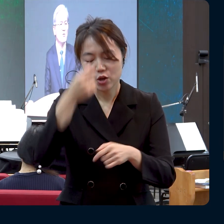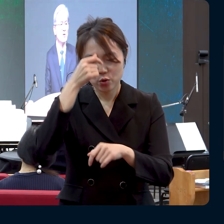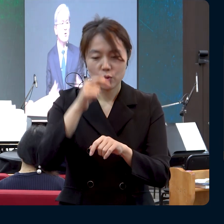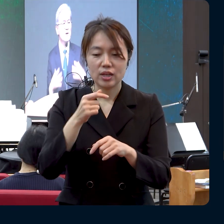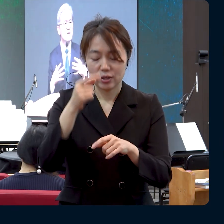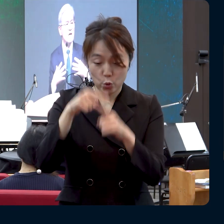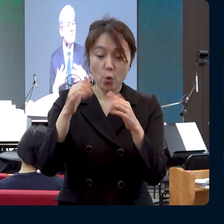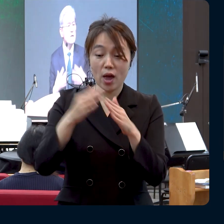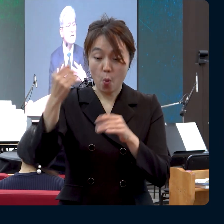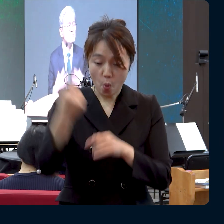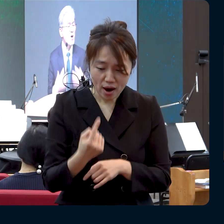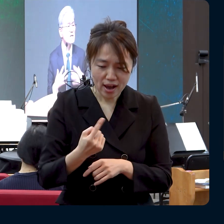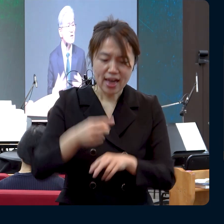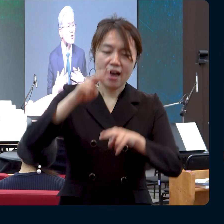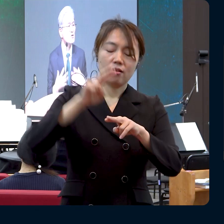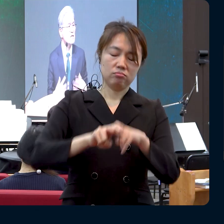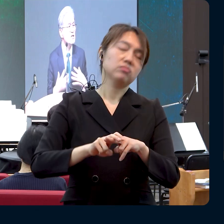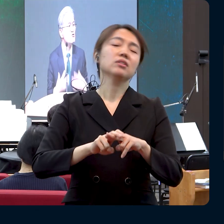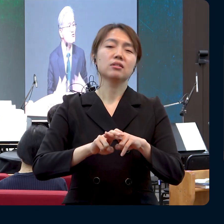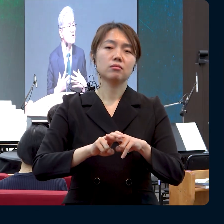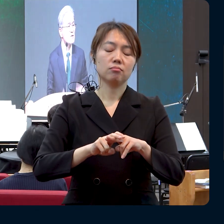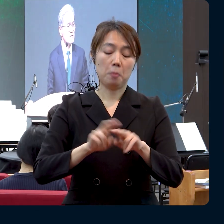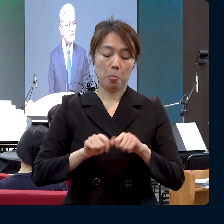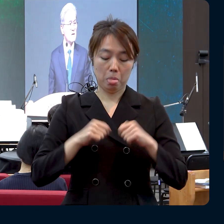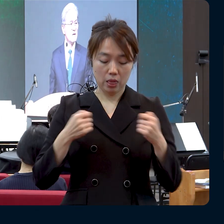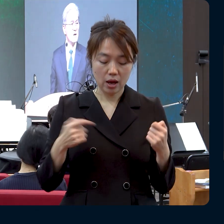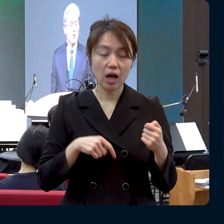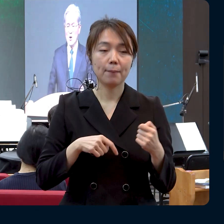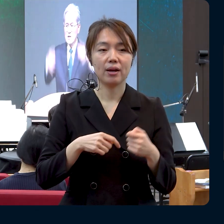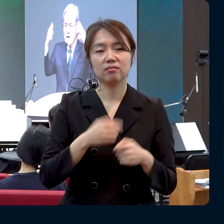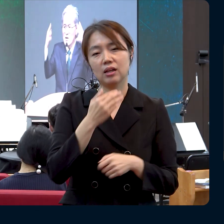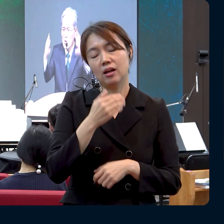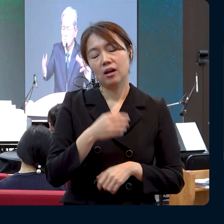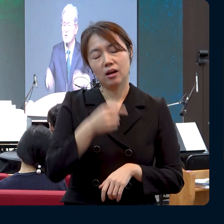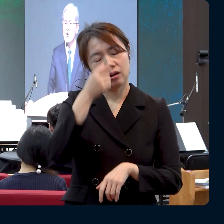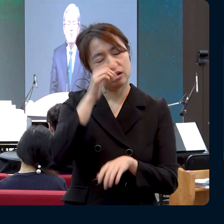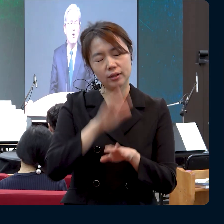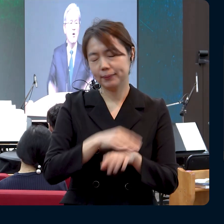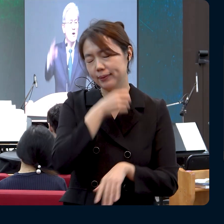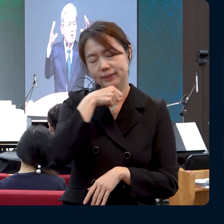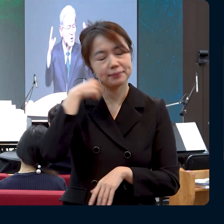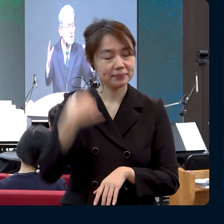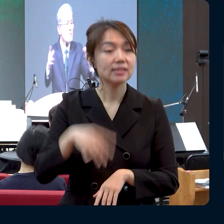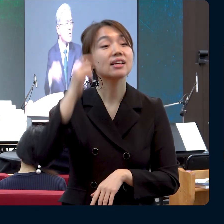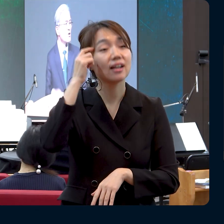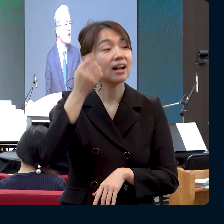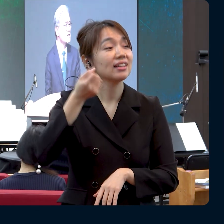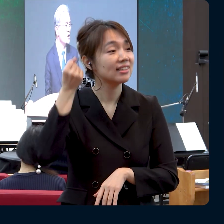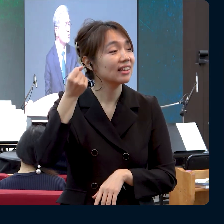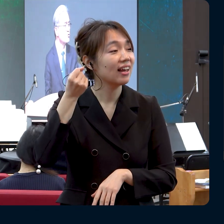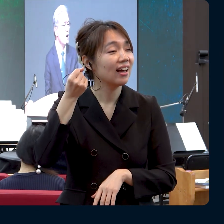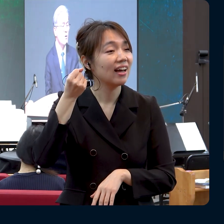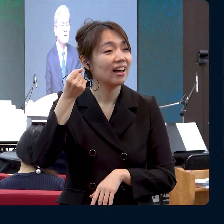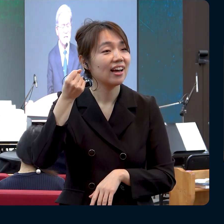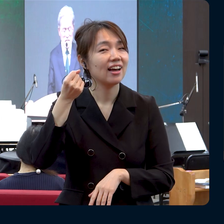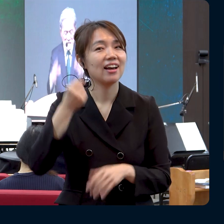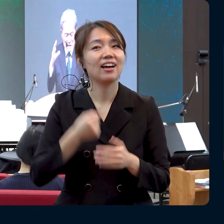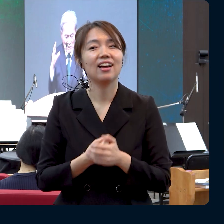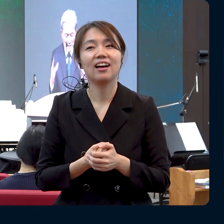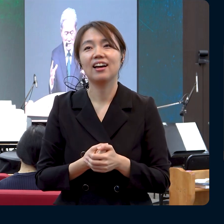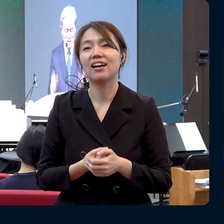우리들 가운데도 예배를 기뻐하지 않는 것들이 있을 수 있어요. 교회를 잘 섬기고 교회에서 여러 가지 사역도 하고